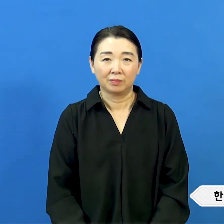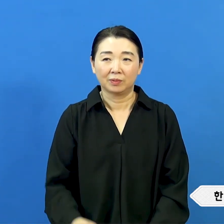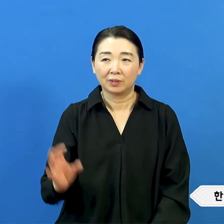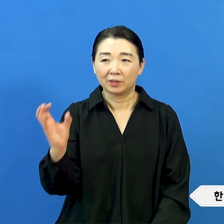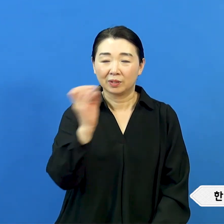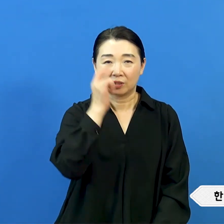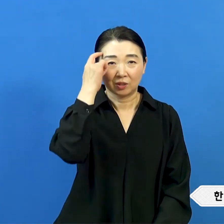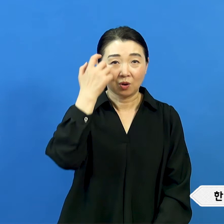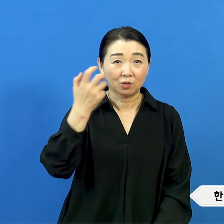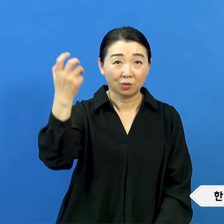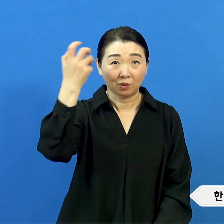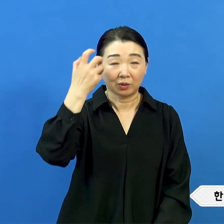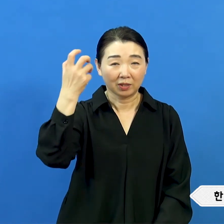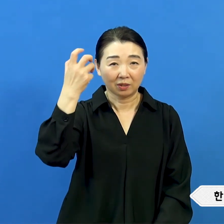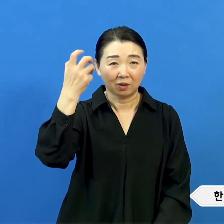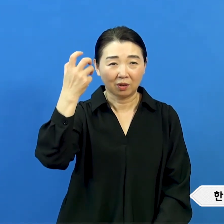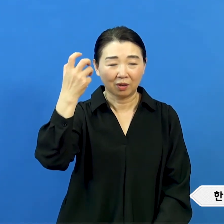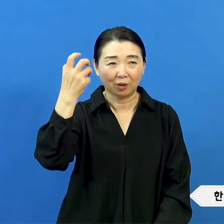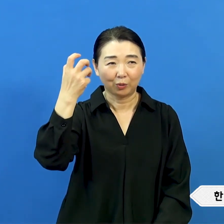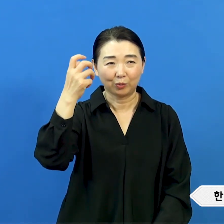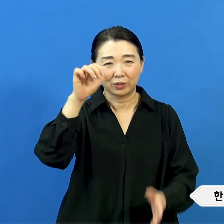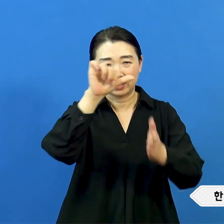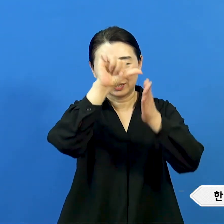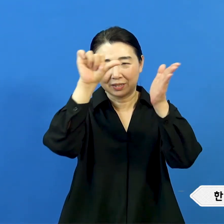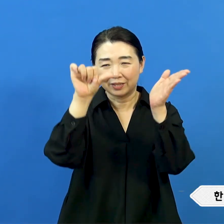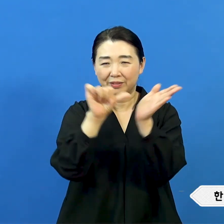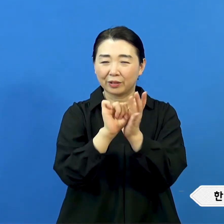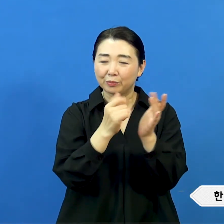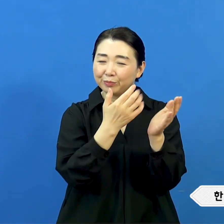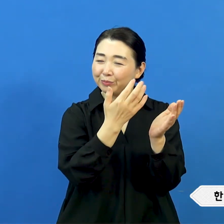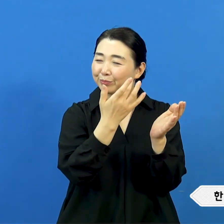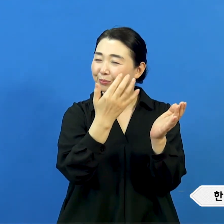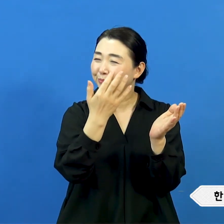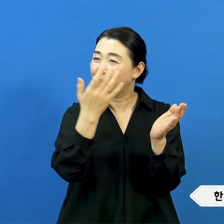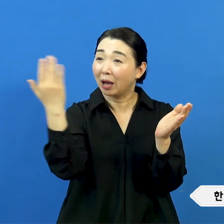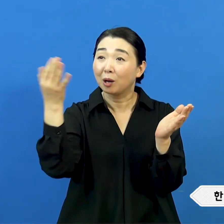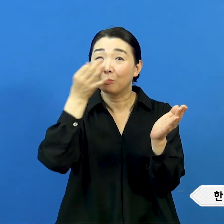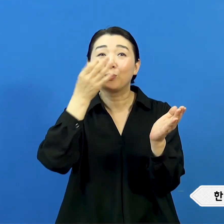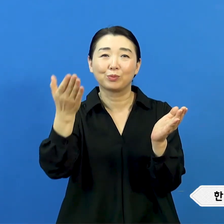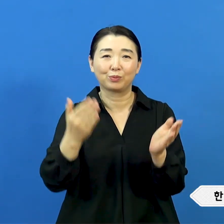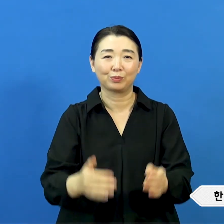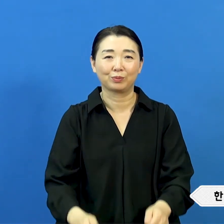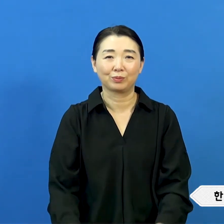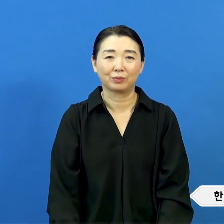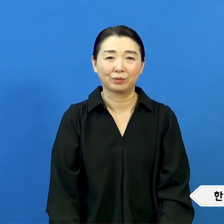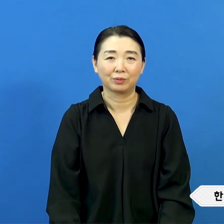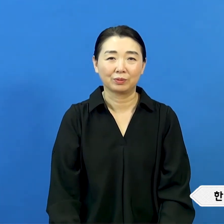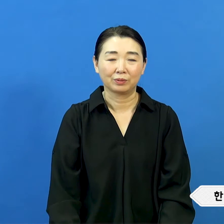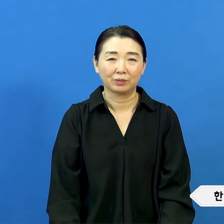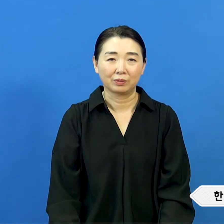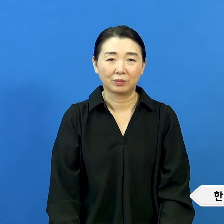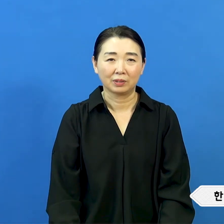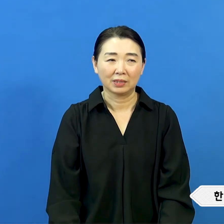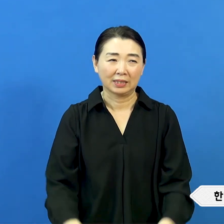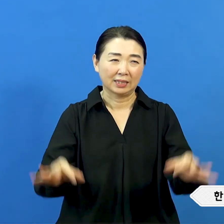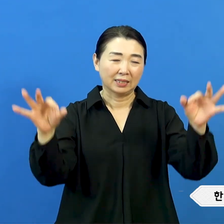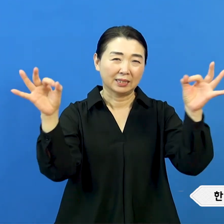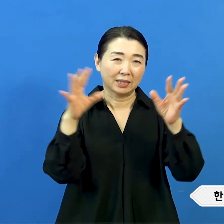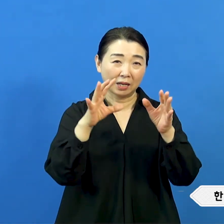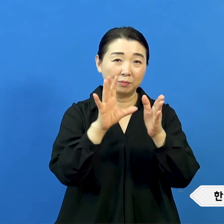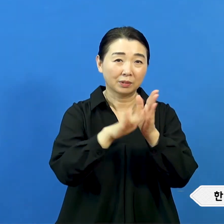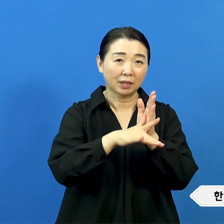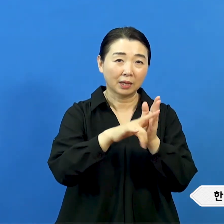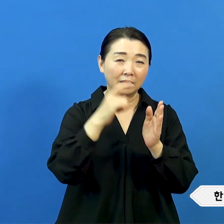성령께서 지나온 생을 주마등처럼 쫙 펼쳐주십니다. 짧은 그 순간에